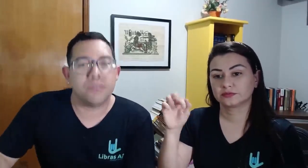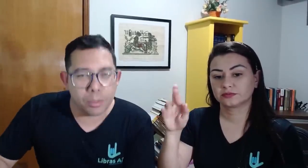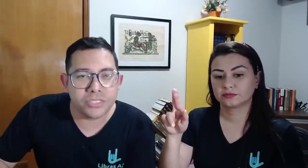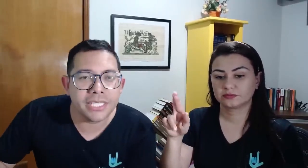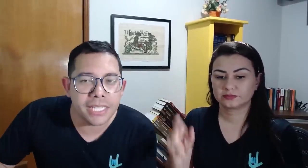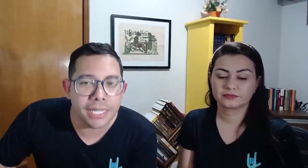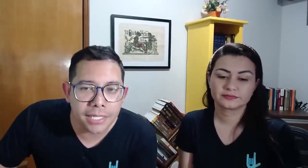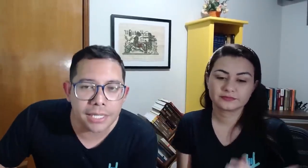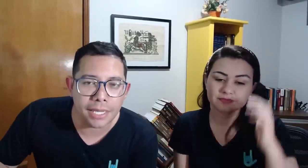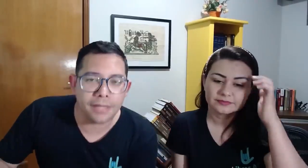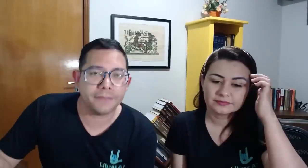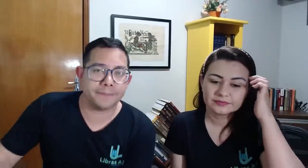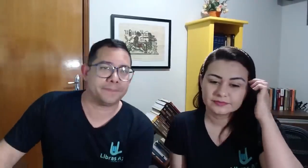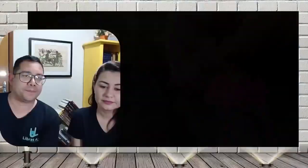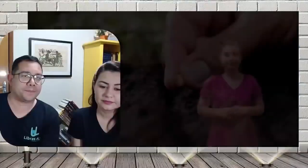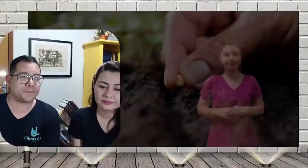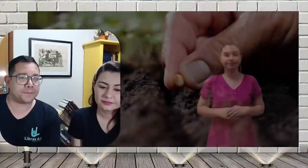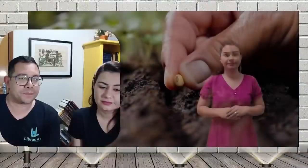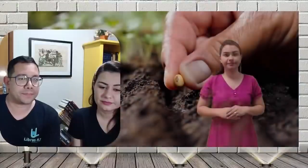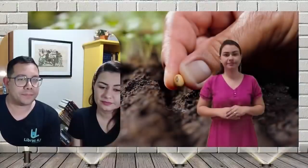Vamos seguir aqui, hein?